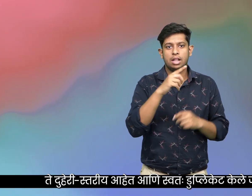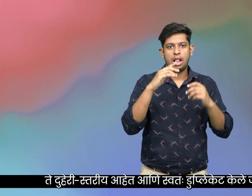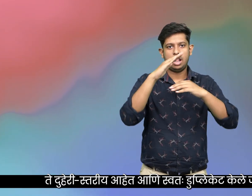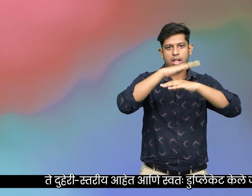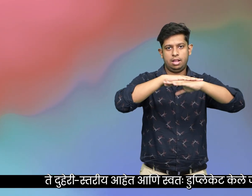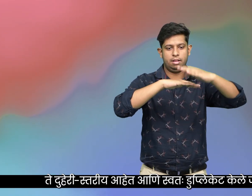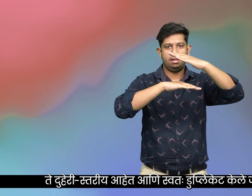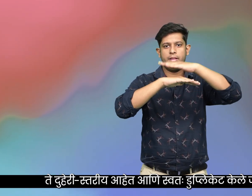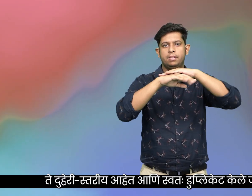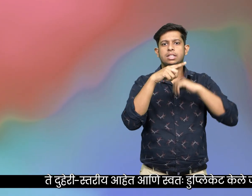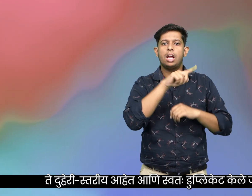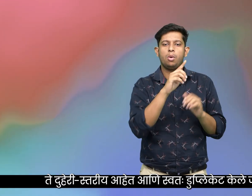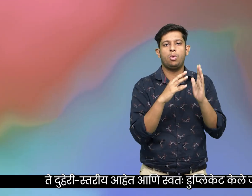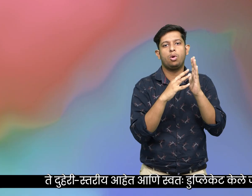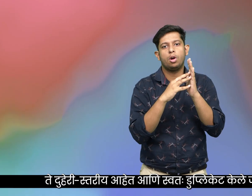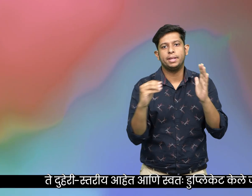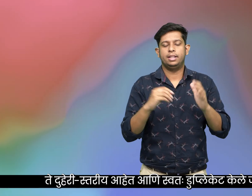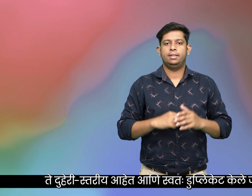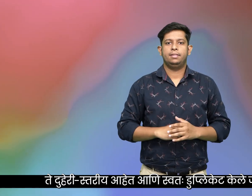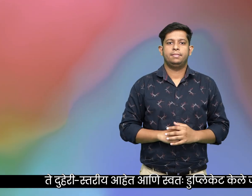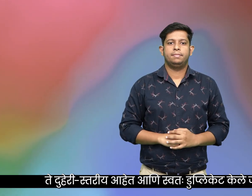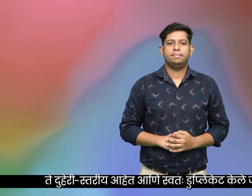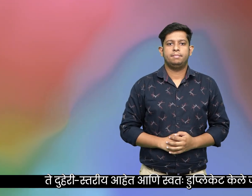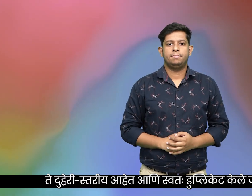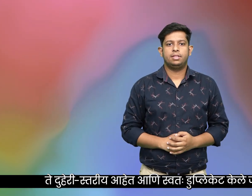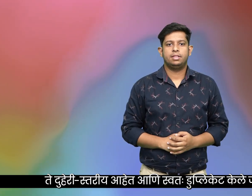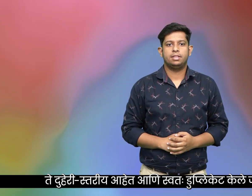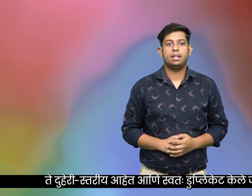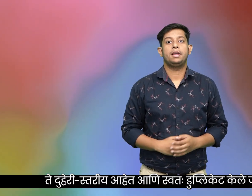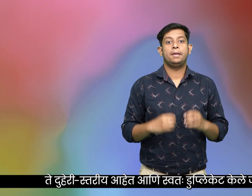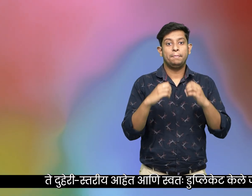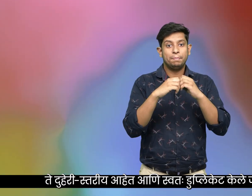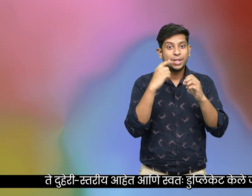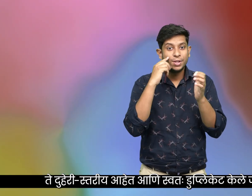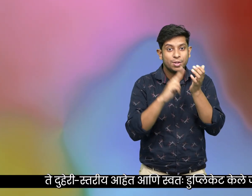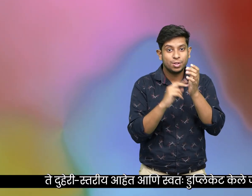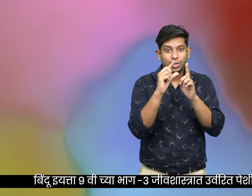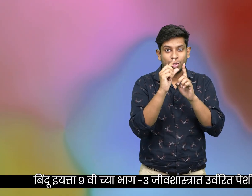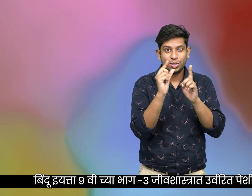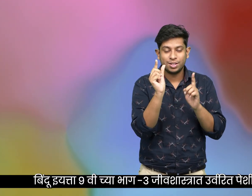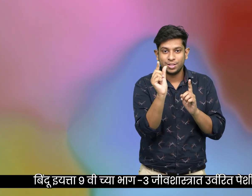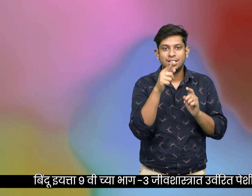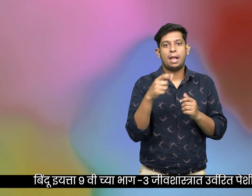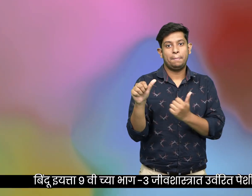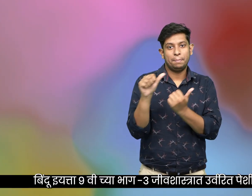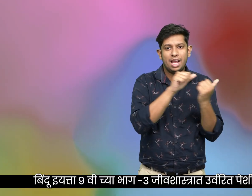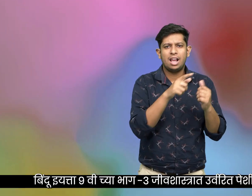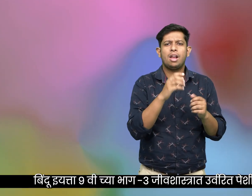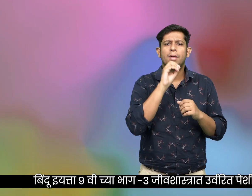आणि स्वतः डुप्लिकेट केले डुप्लिकेट केली जाऊ शकतात. सूक्ष्म इयत्ता 9वीच्या या